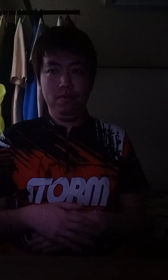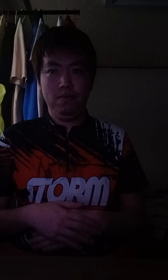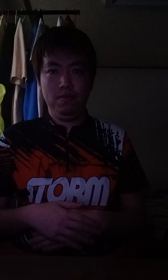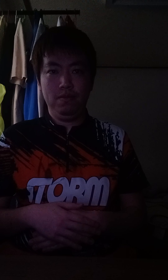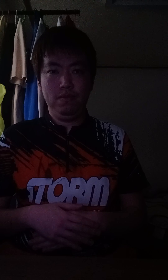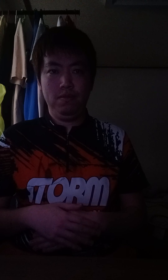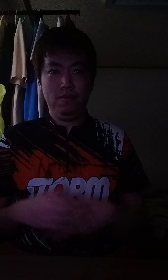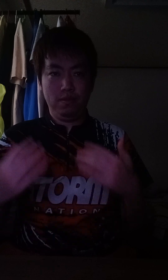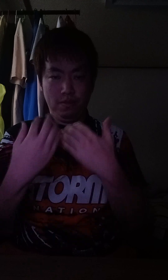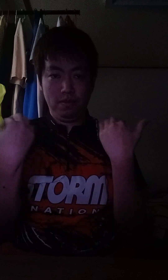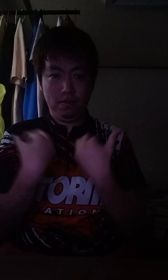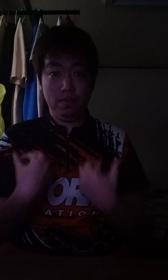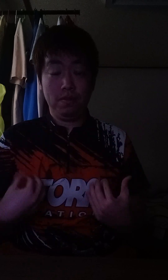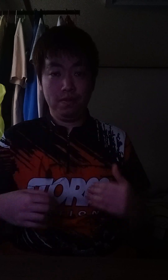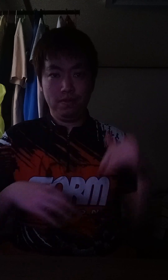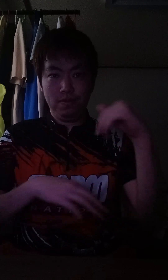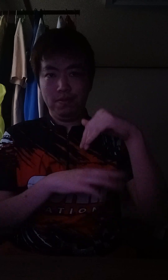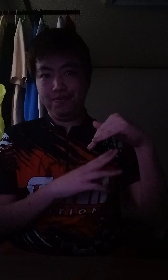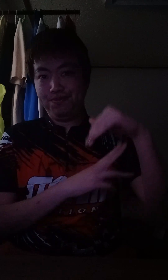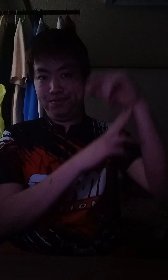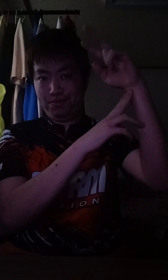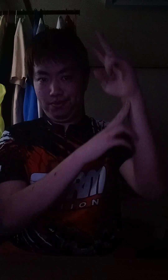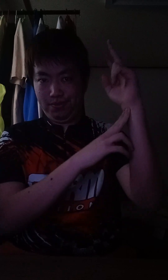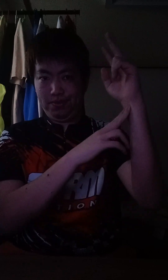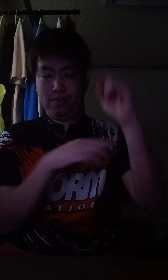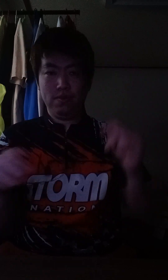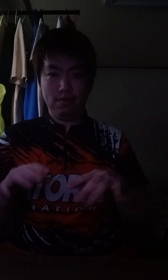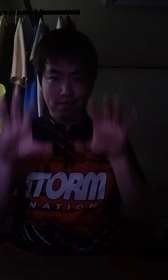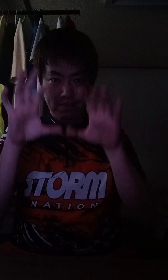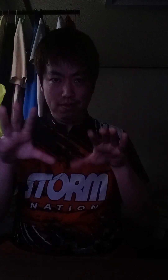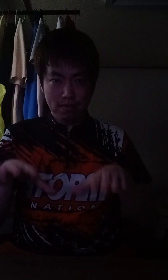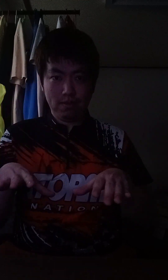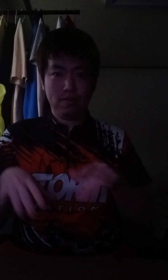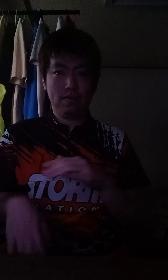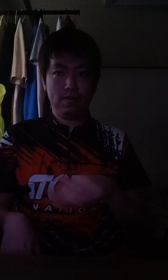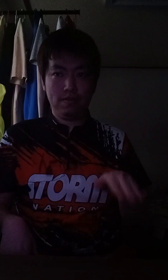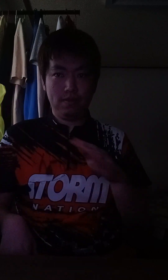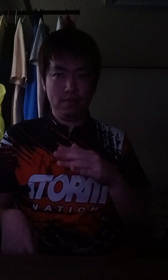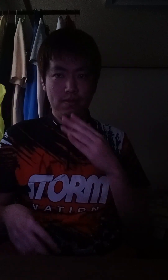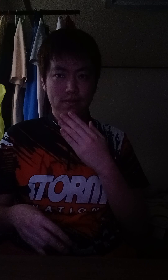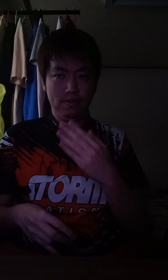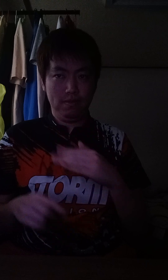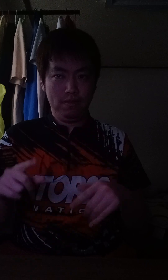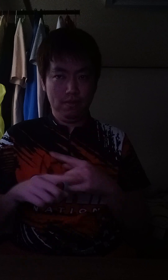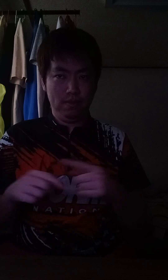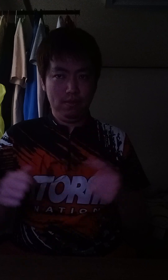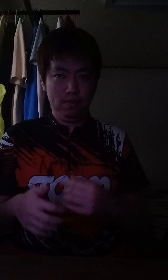옷 입고 일어서서 할까? 앉아서 할까?